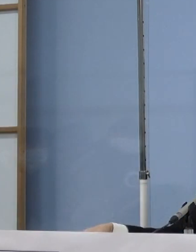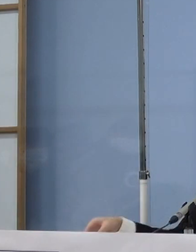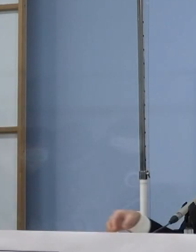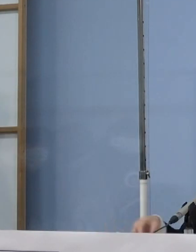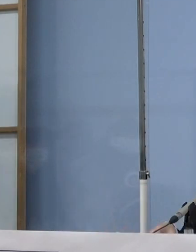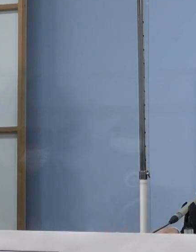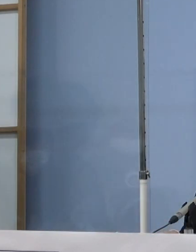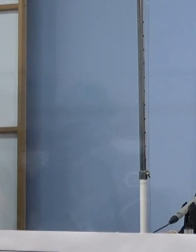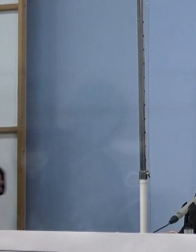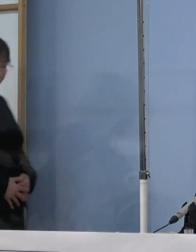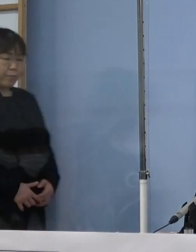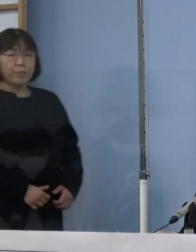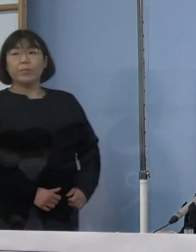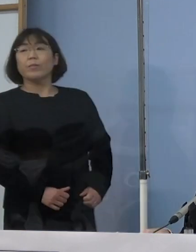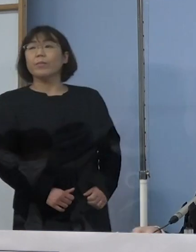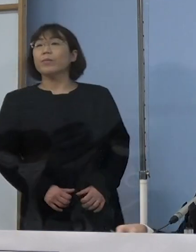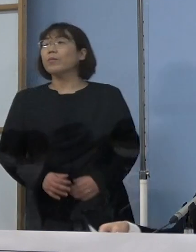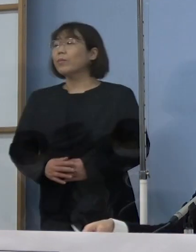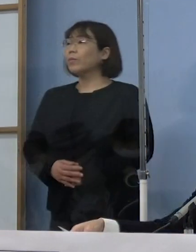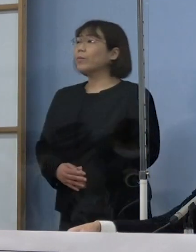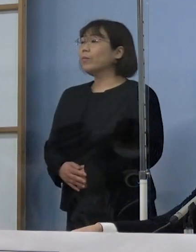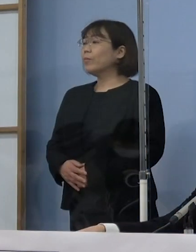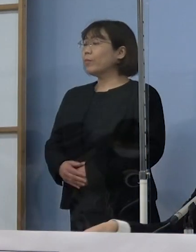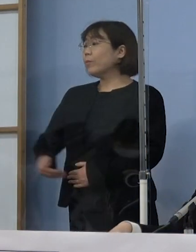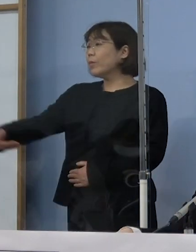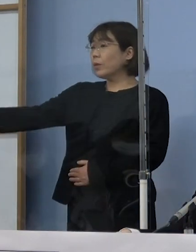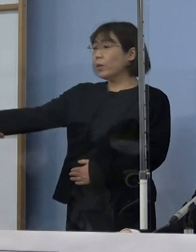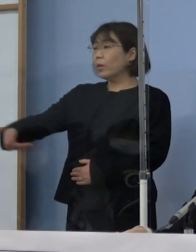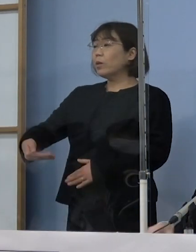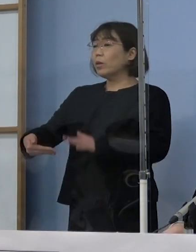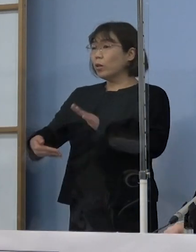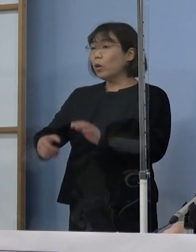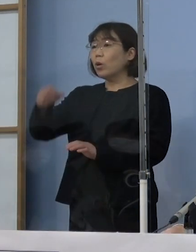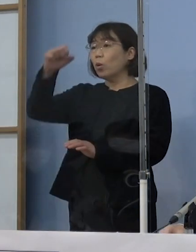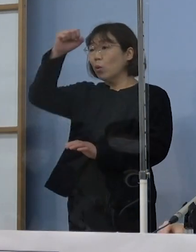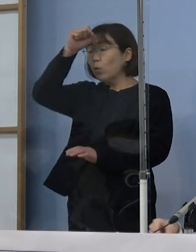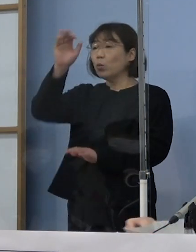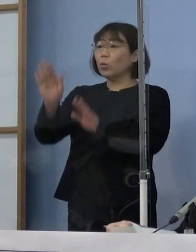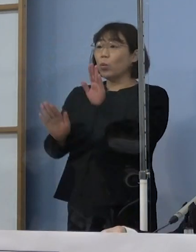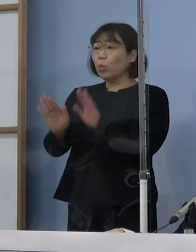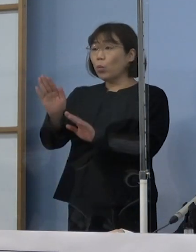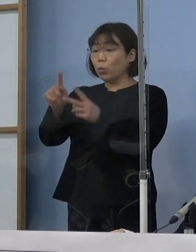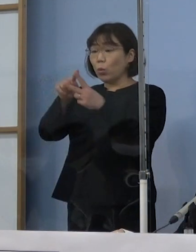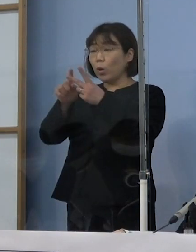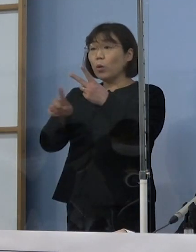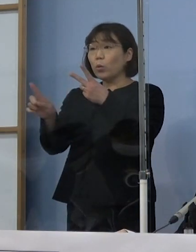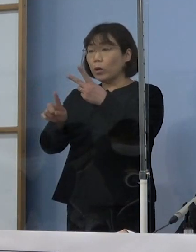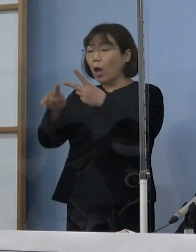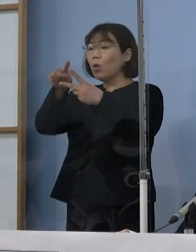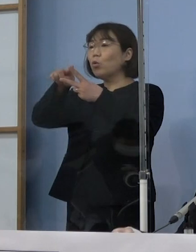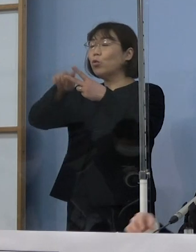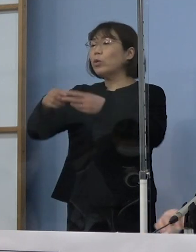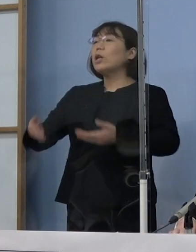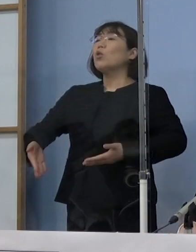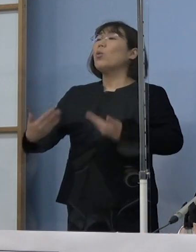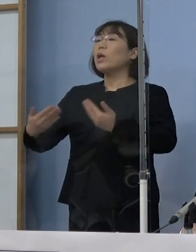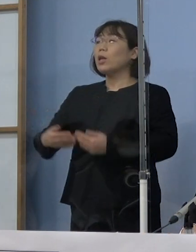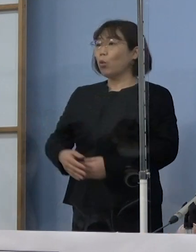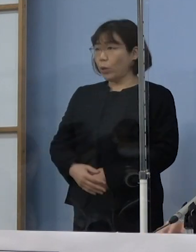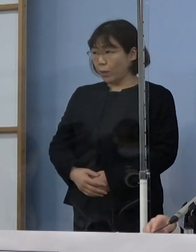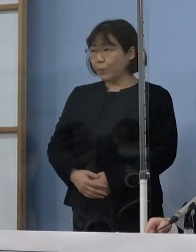では、本日から何点かお伺いいたします。はい、まず症状の程度をお二人とも 症状はお二人とも軽症